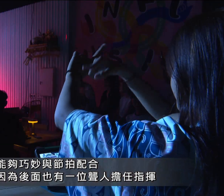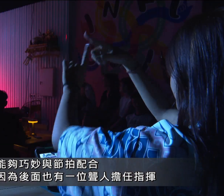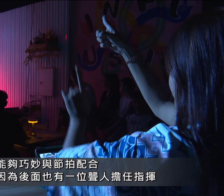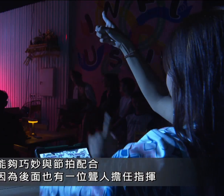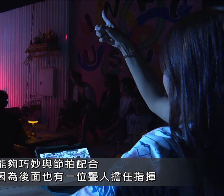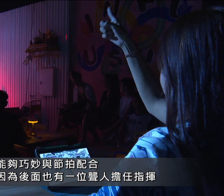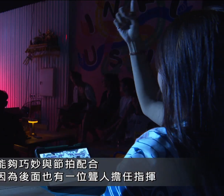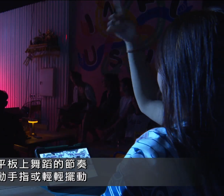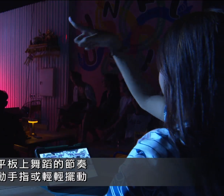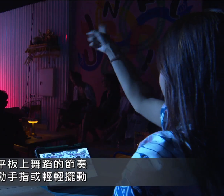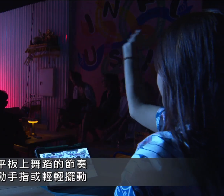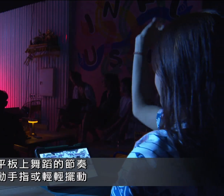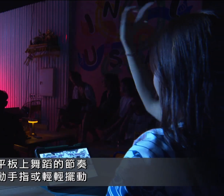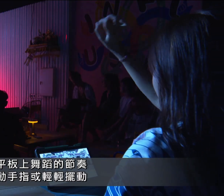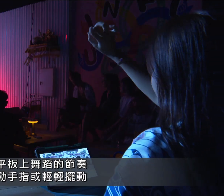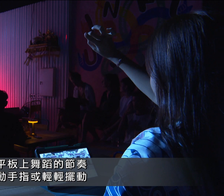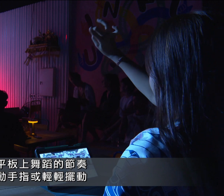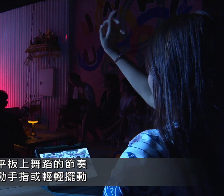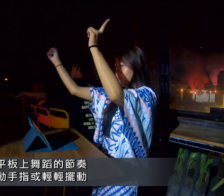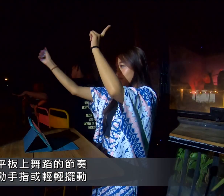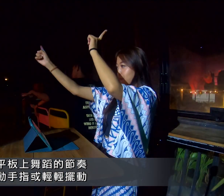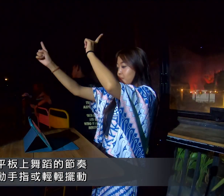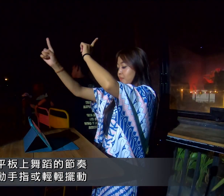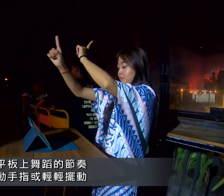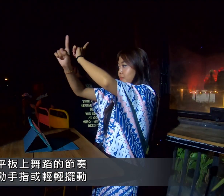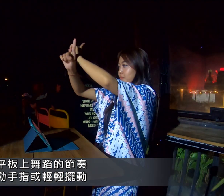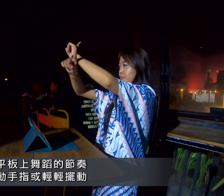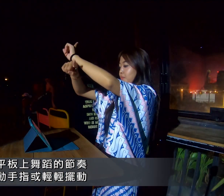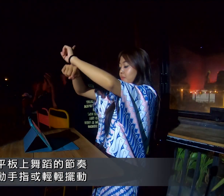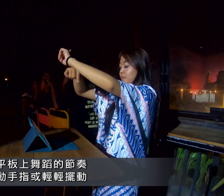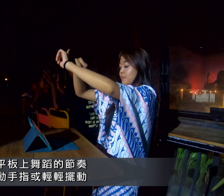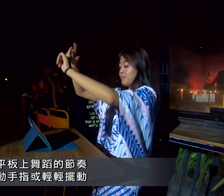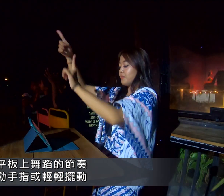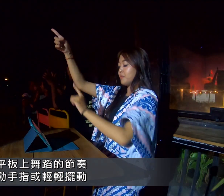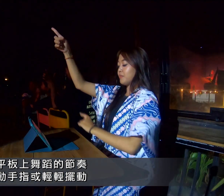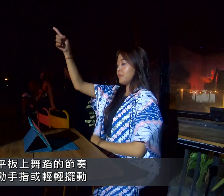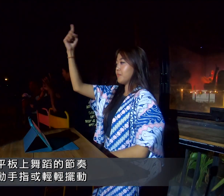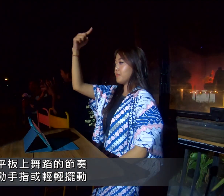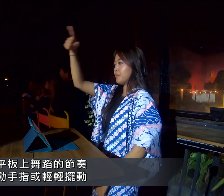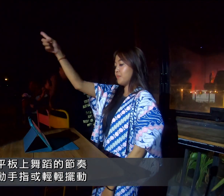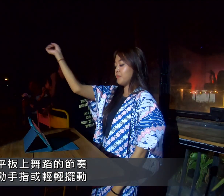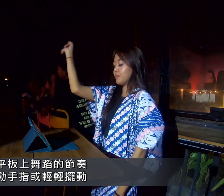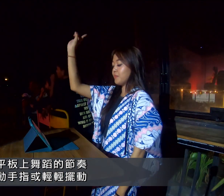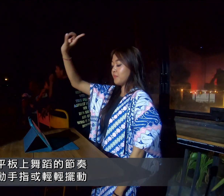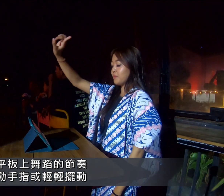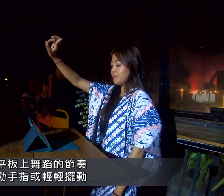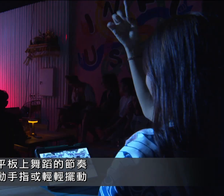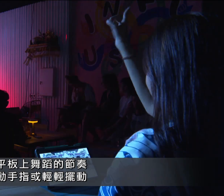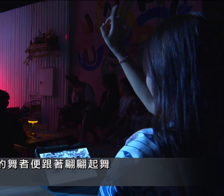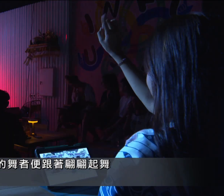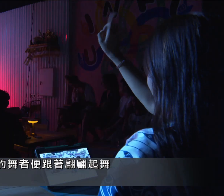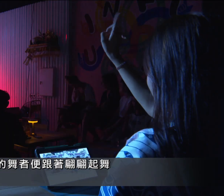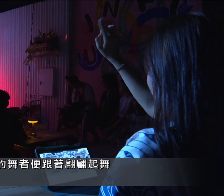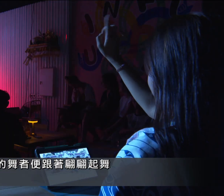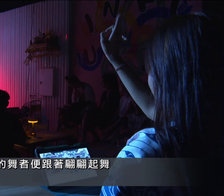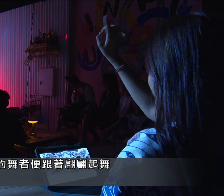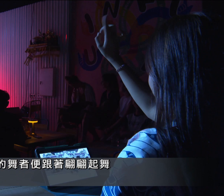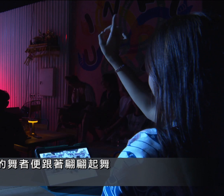挥。看着平板上舞蹈的节奏，或晃动手指，或轻轻摆动，台上的舞者便跟